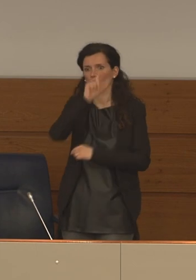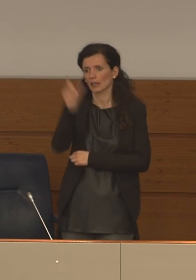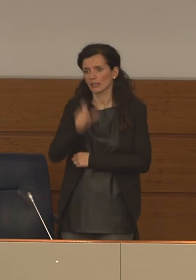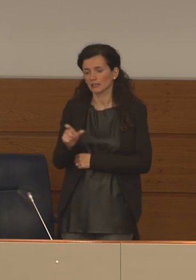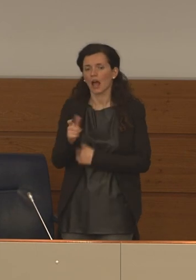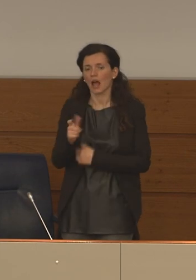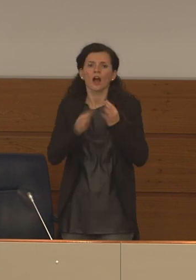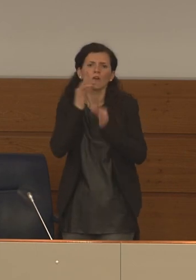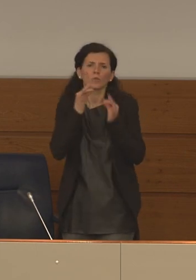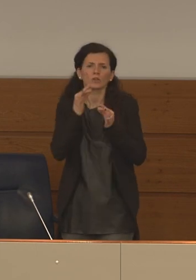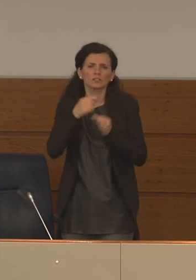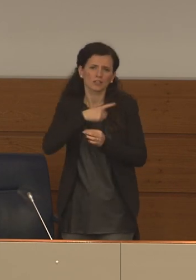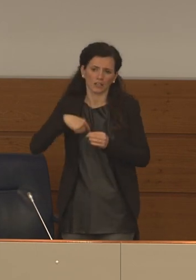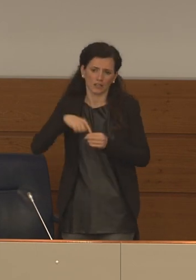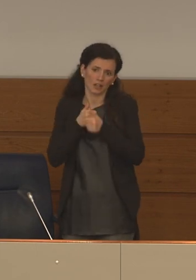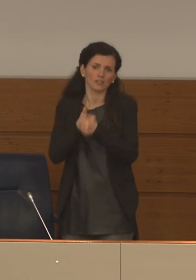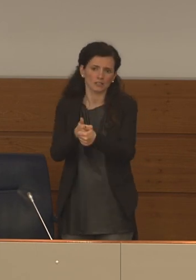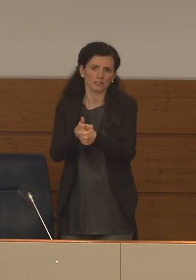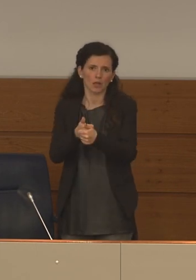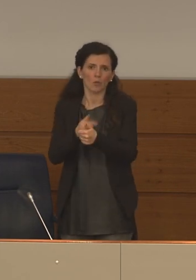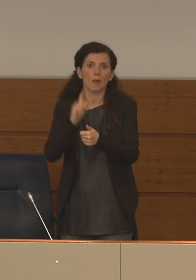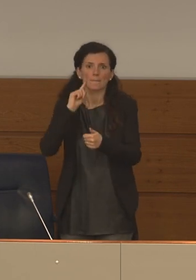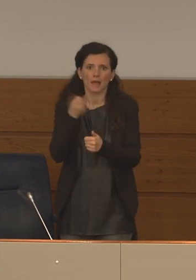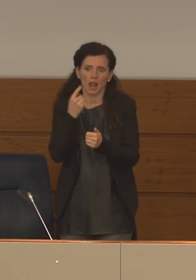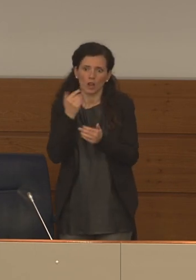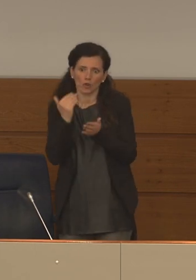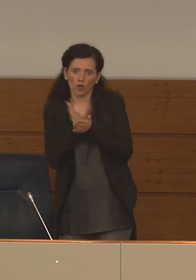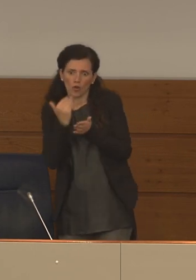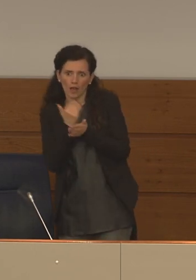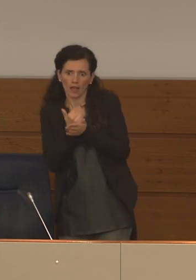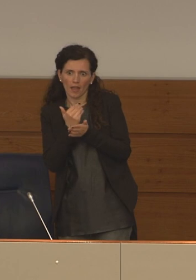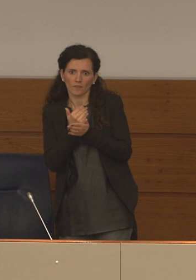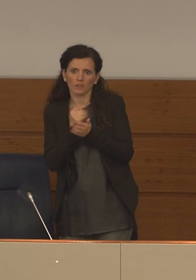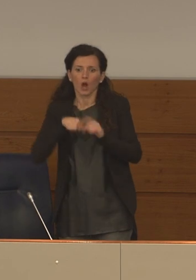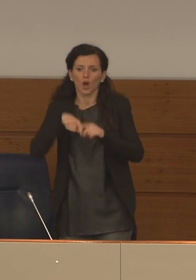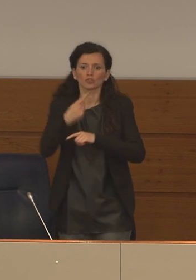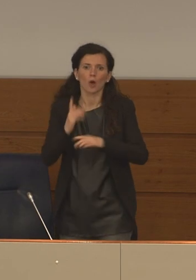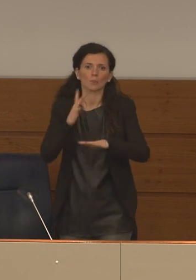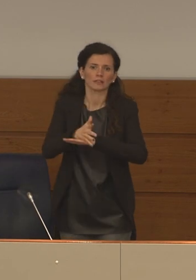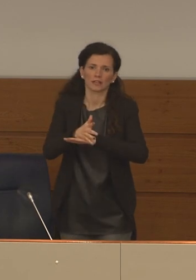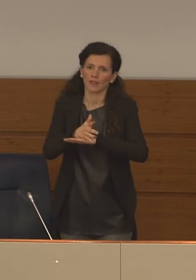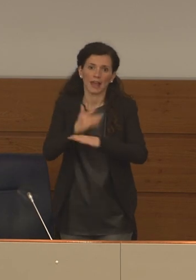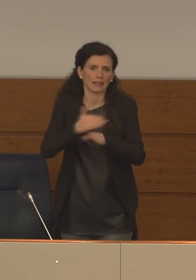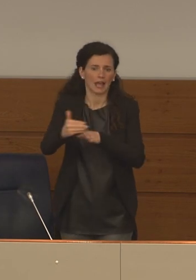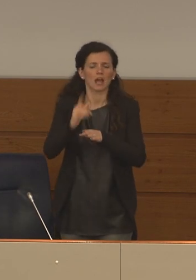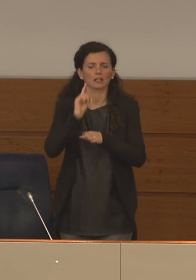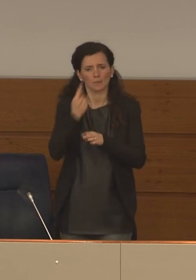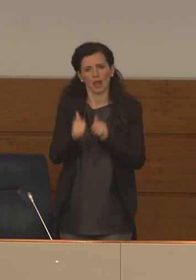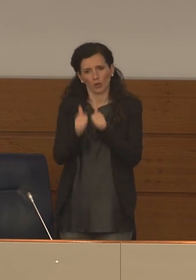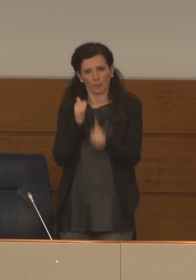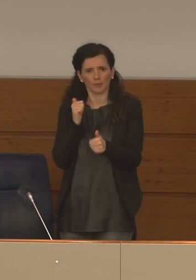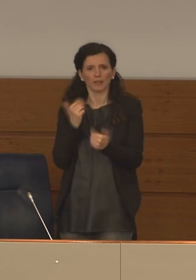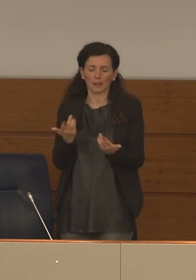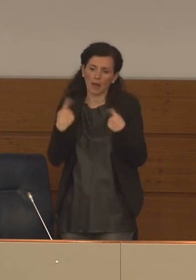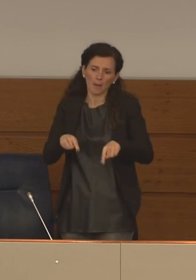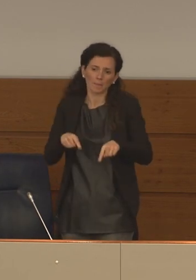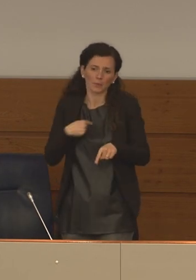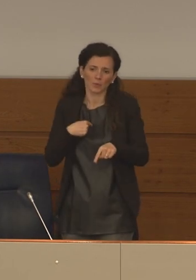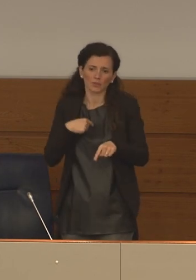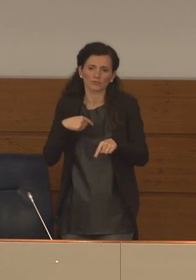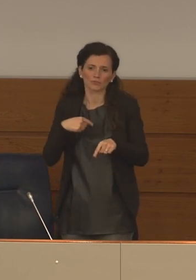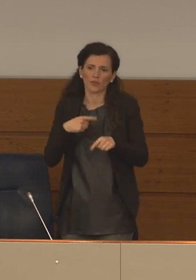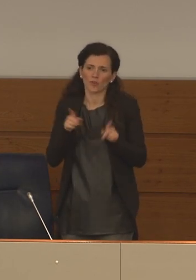cioè preveniamo piuttosto che intervenire dopo quindi questo era il senso della mia ma del